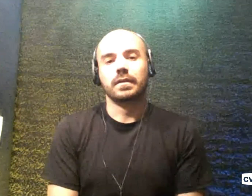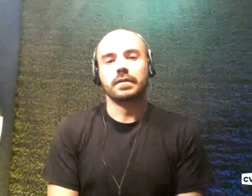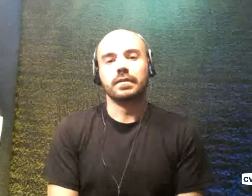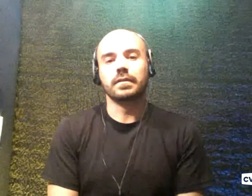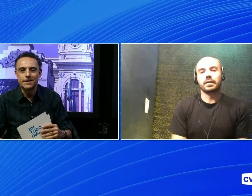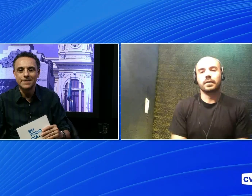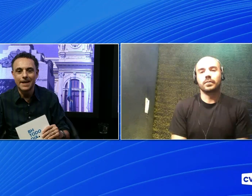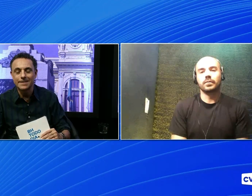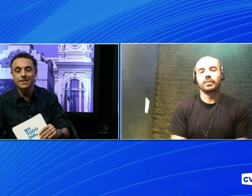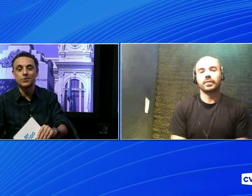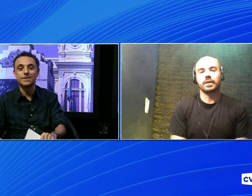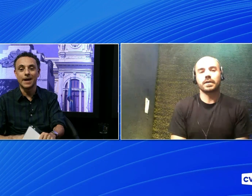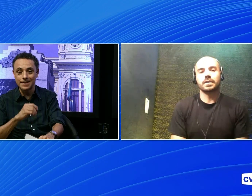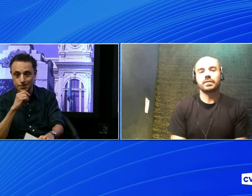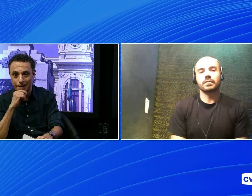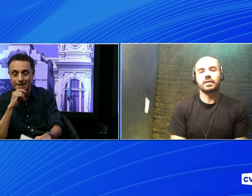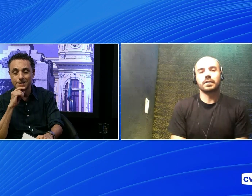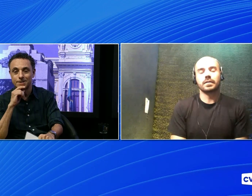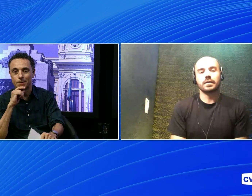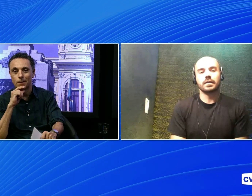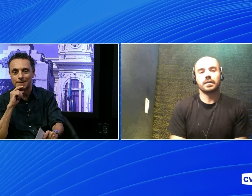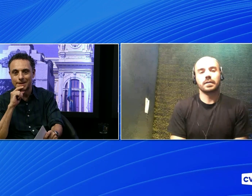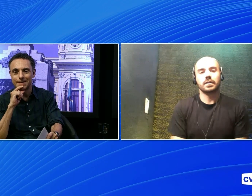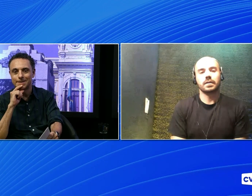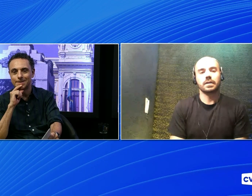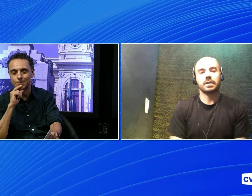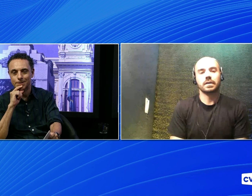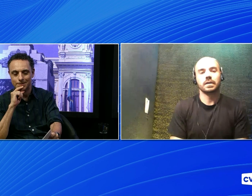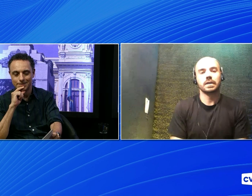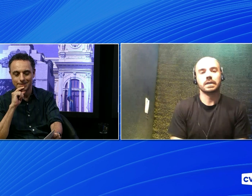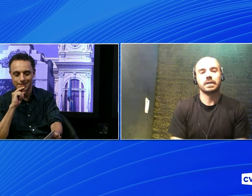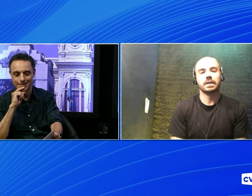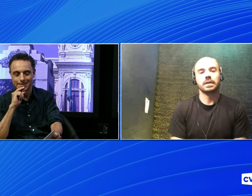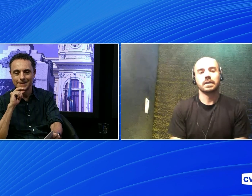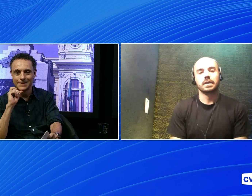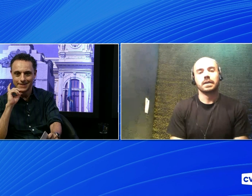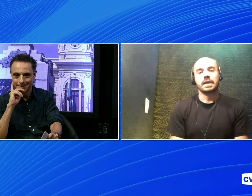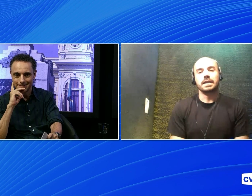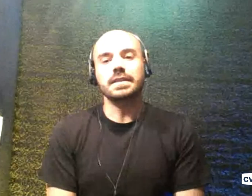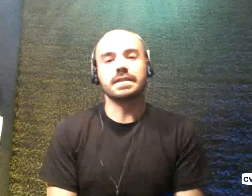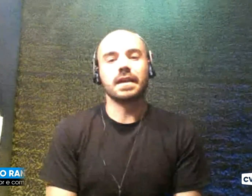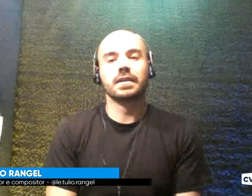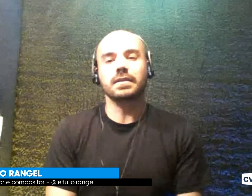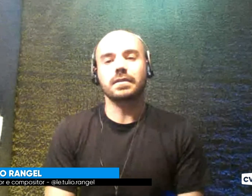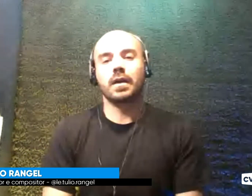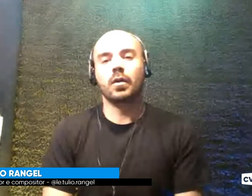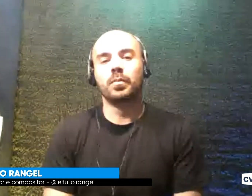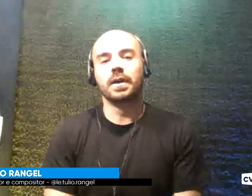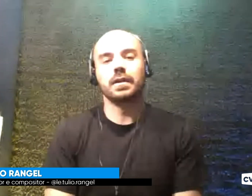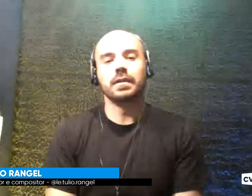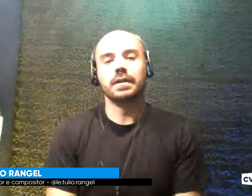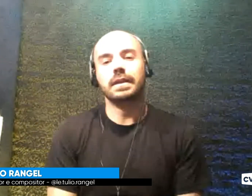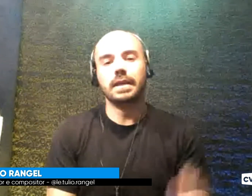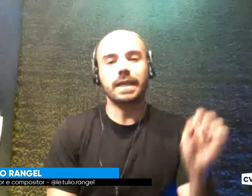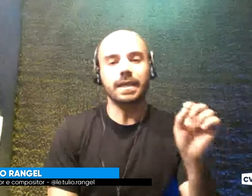E você está nas redes sociais? Como é que a gente te encontra, Túlio? Instagram, arroba le